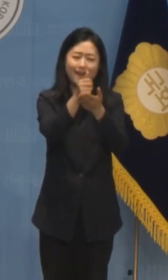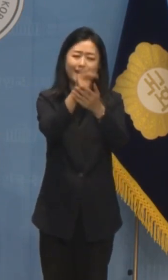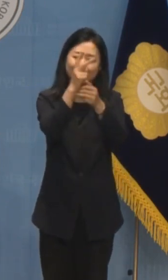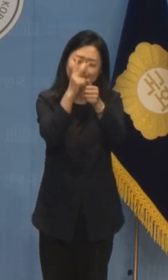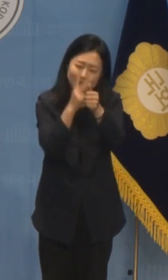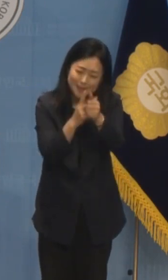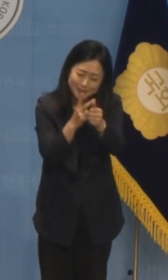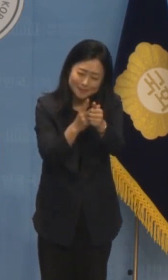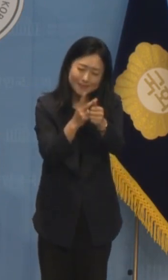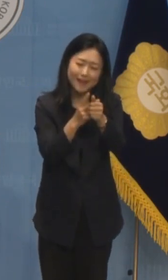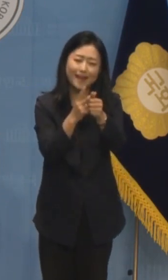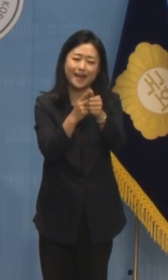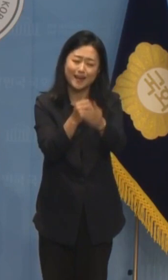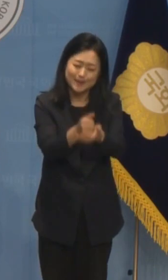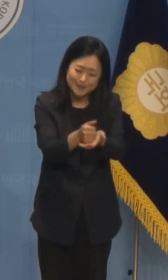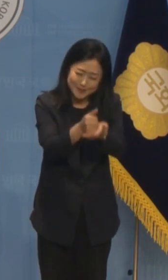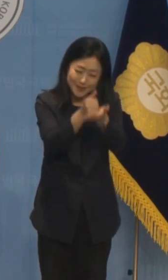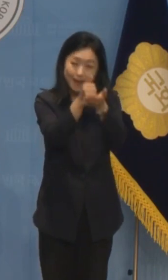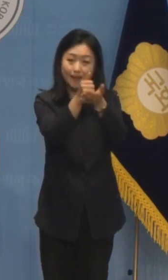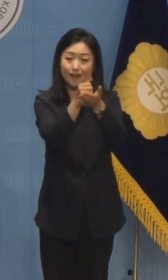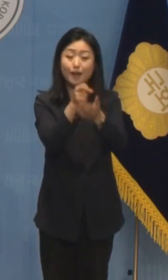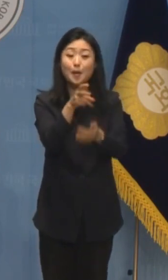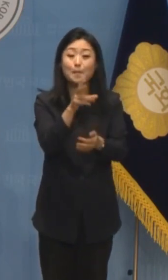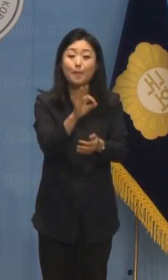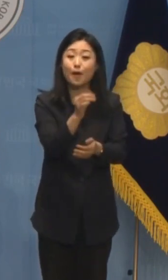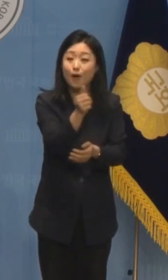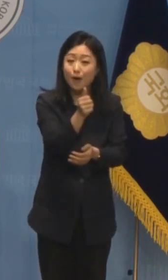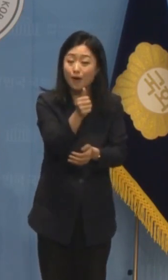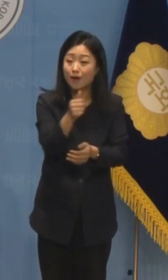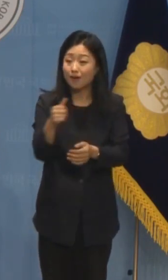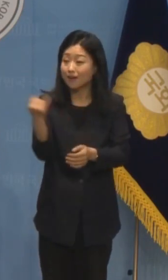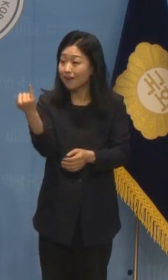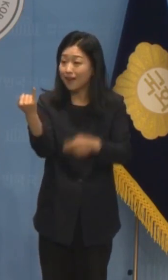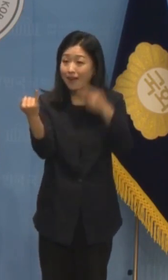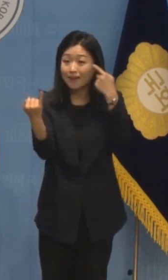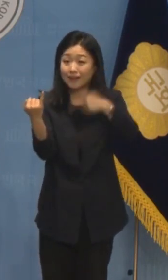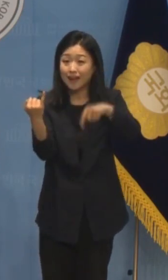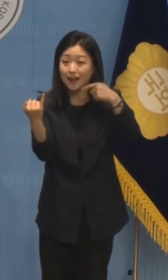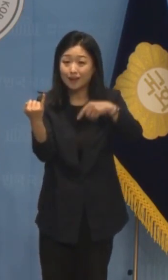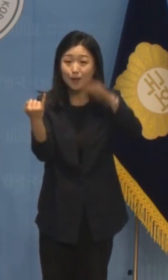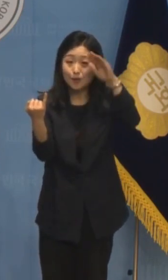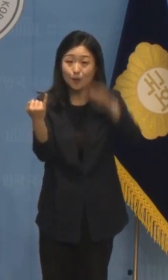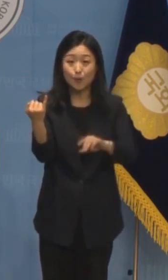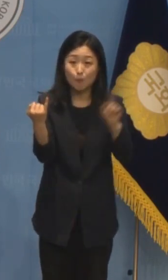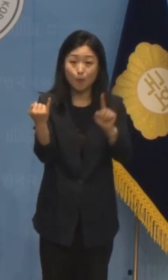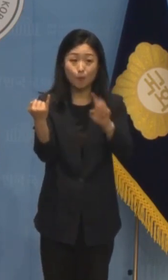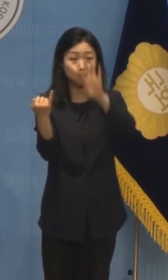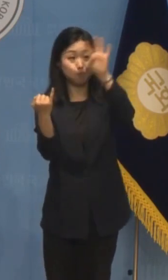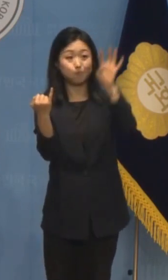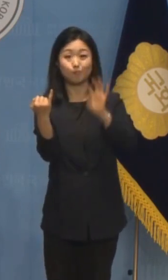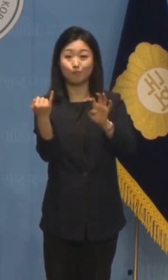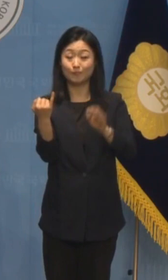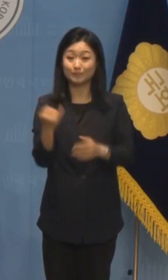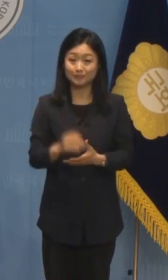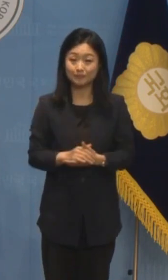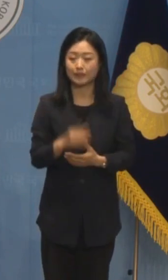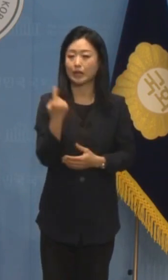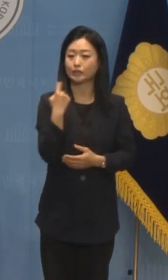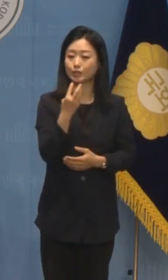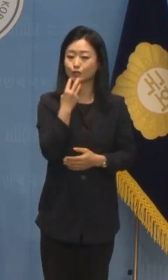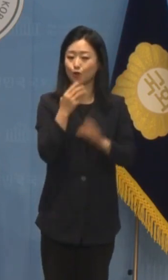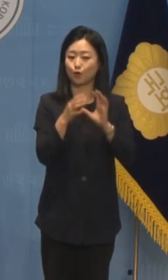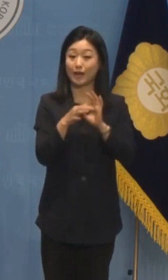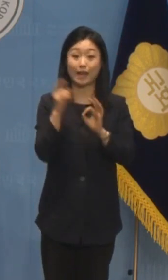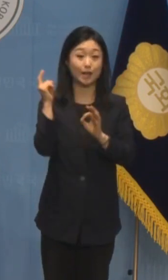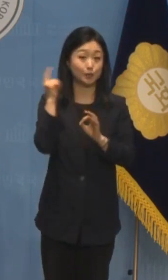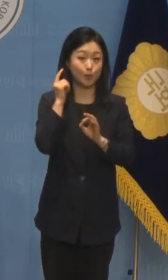합니다. 명 씨가 무엇을 가르쳤는지는 도무지 알 수가 없습니다. 어제 서울의 소리